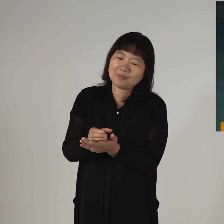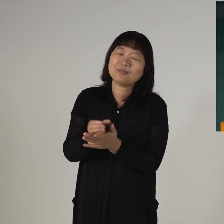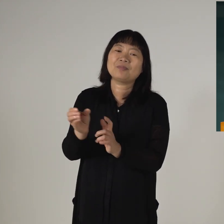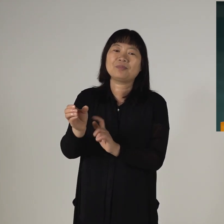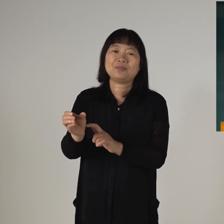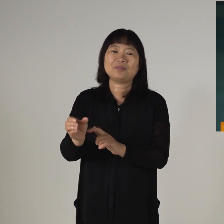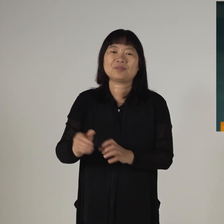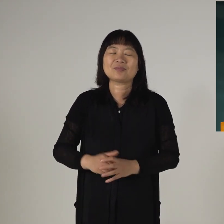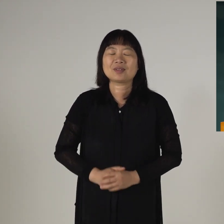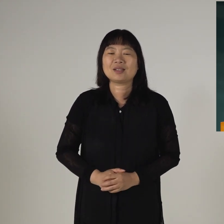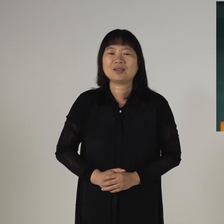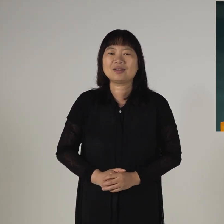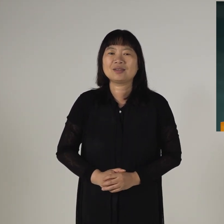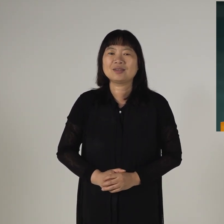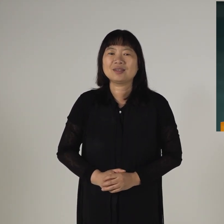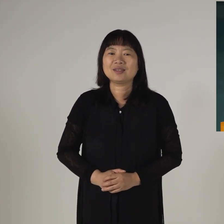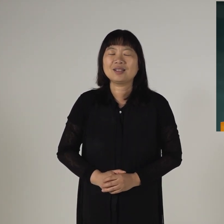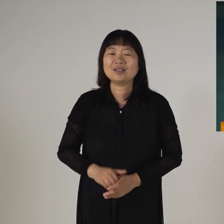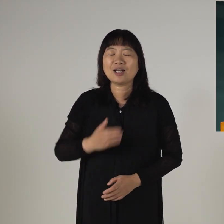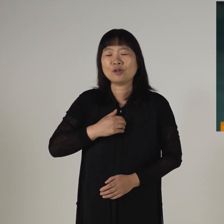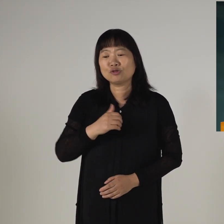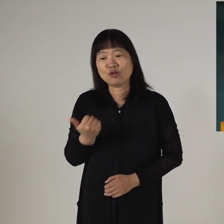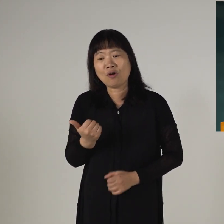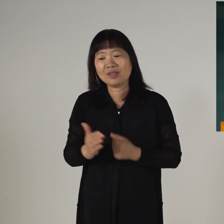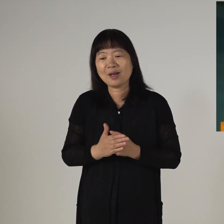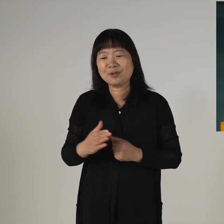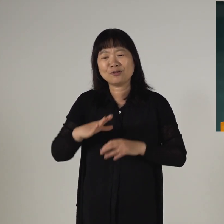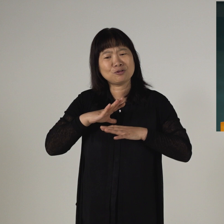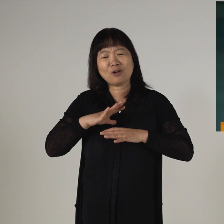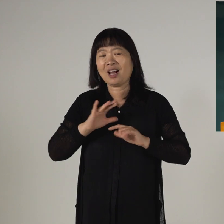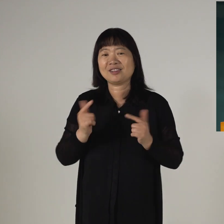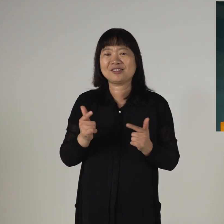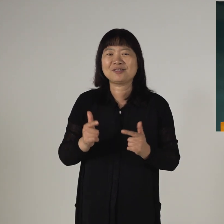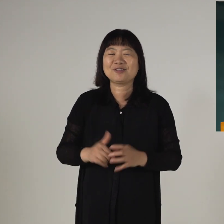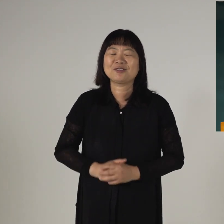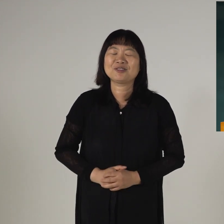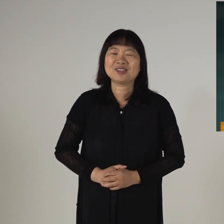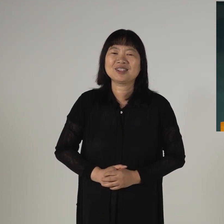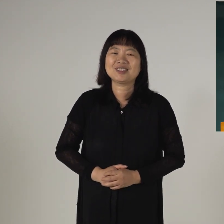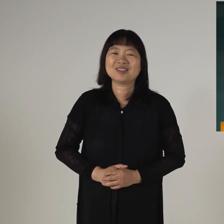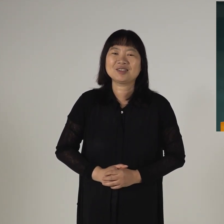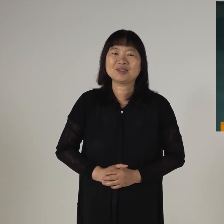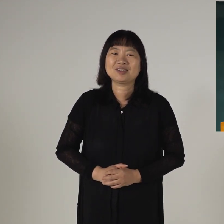단순히 물리적인 죽음이 두려웠다는 그런 의미가 아니라 거기서 말하는 죽음은